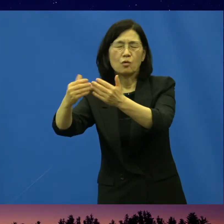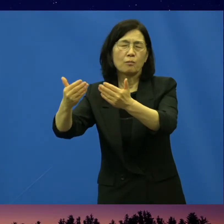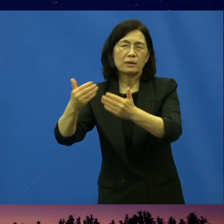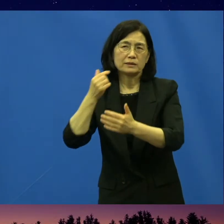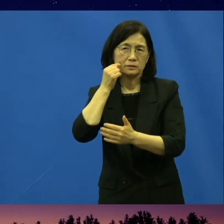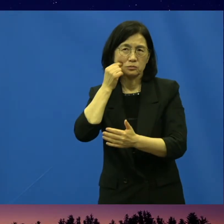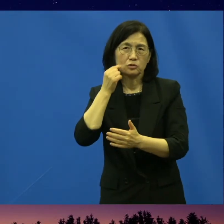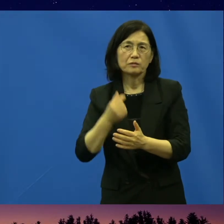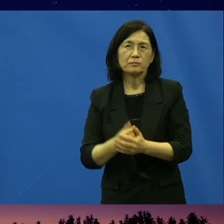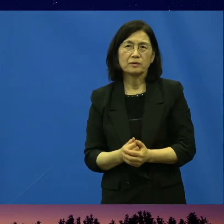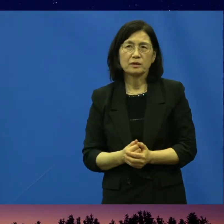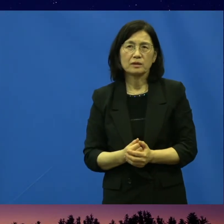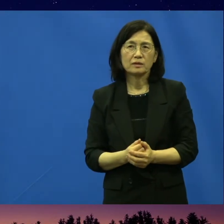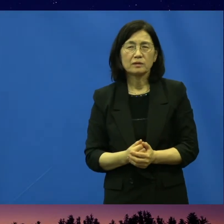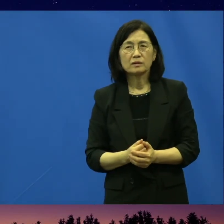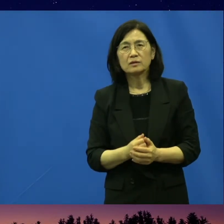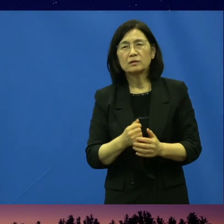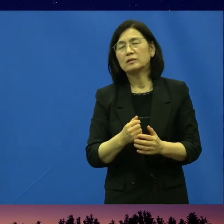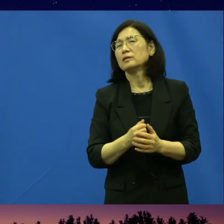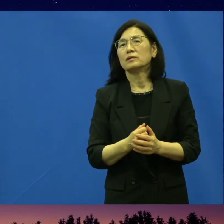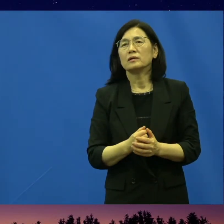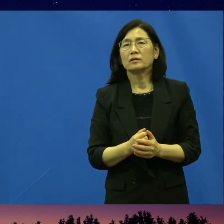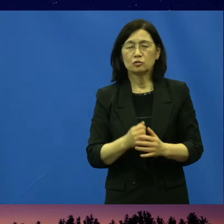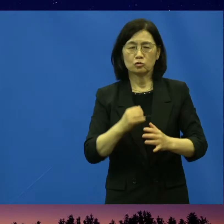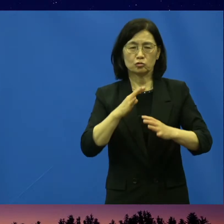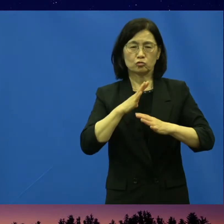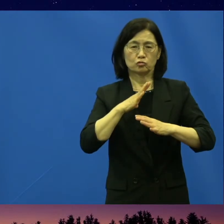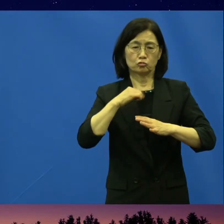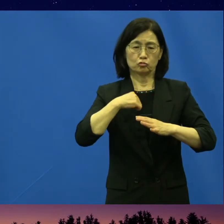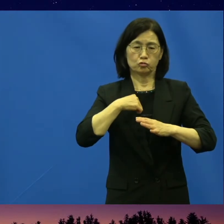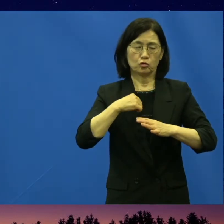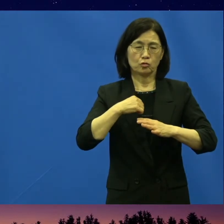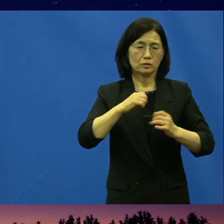두려움은 죽이는 영이에요. 살리는 영이 아니에요.